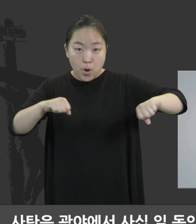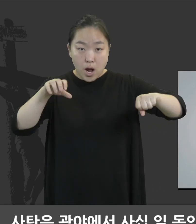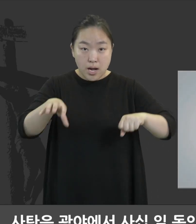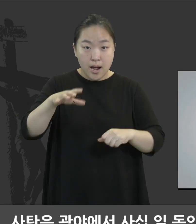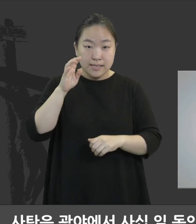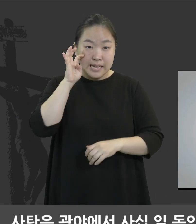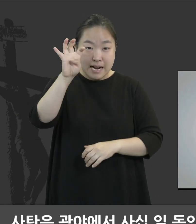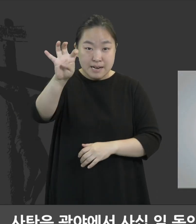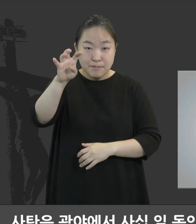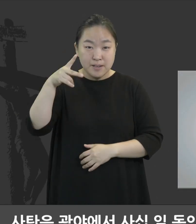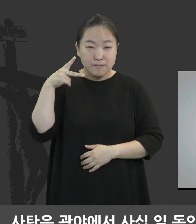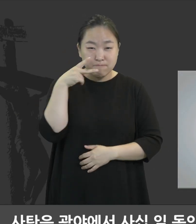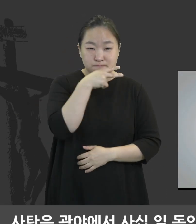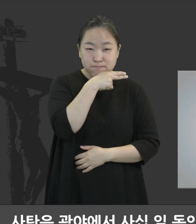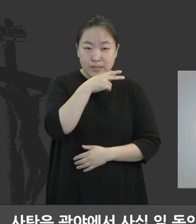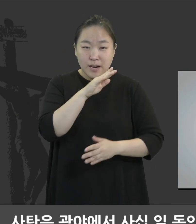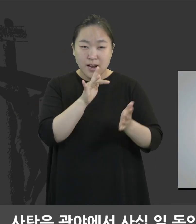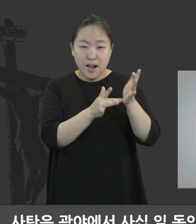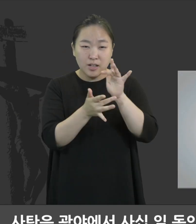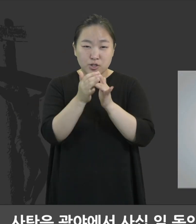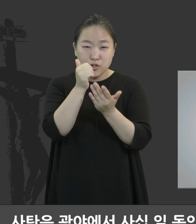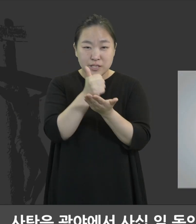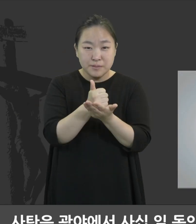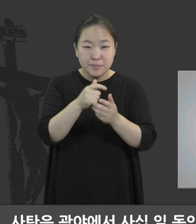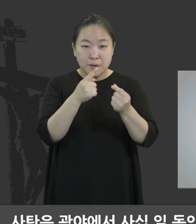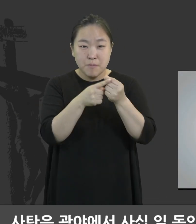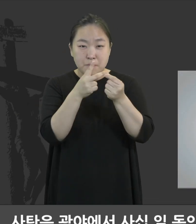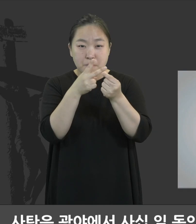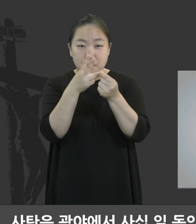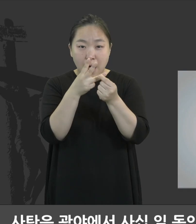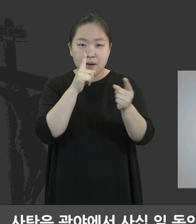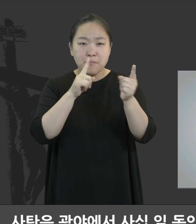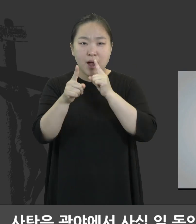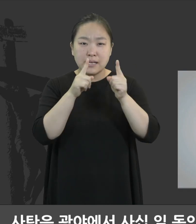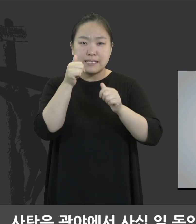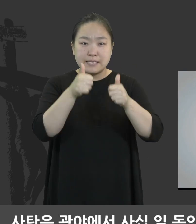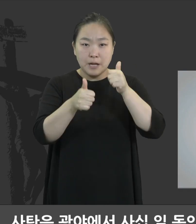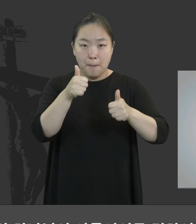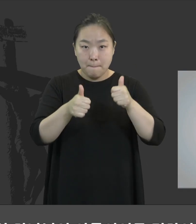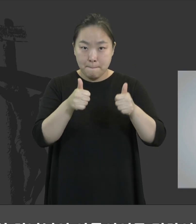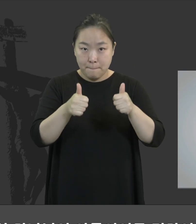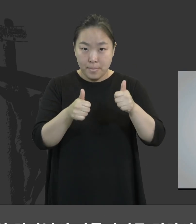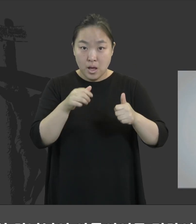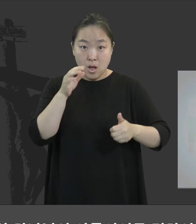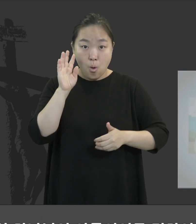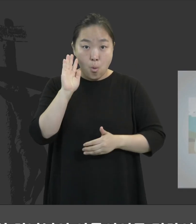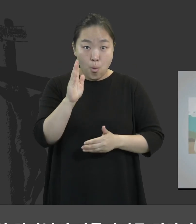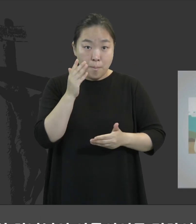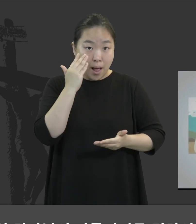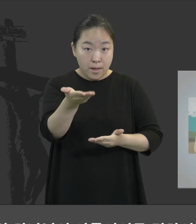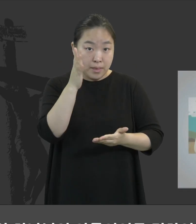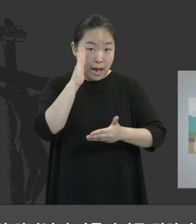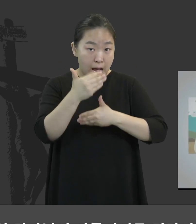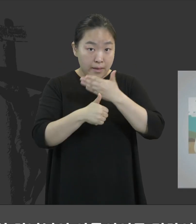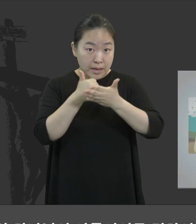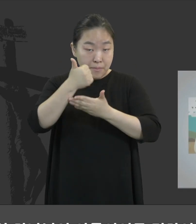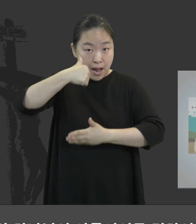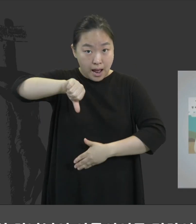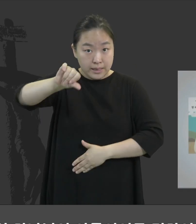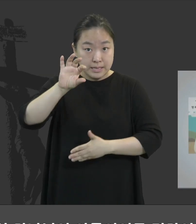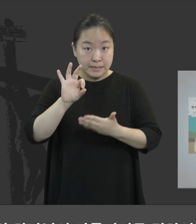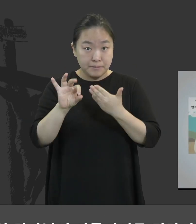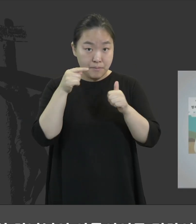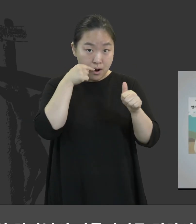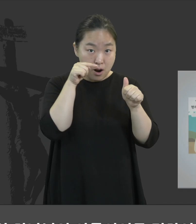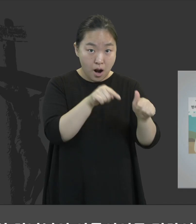사탄은 광야에서 40일 동안 금식하신 예수님을 세 가지 말로 시험합니다. 내가 만일 하나님의